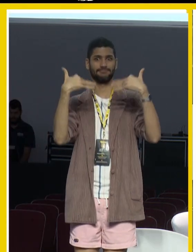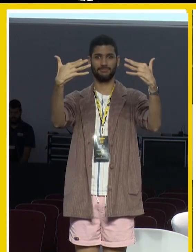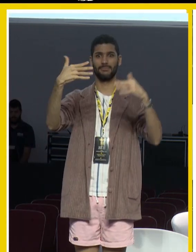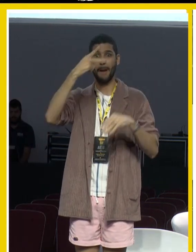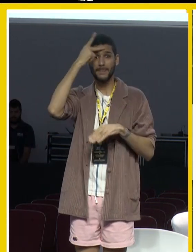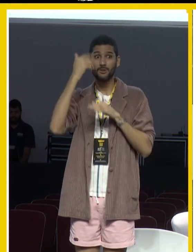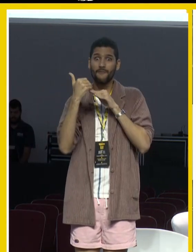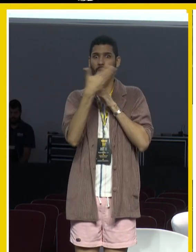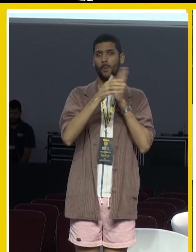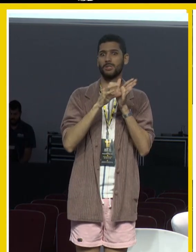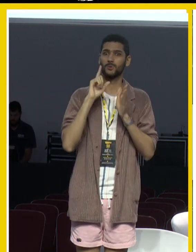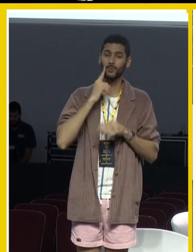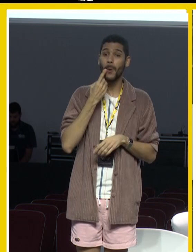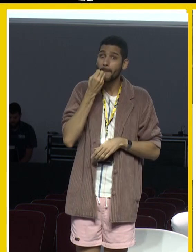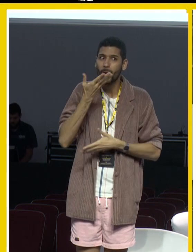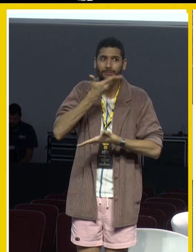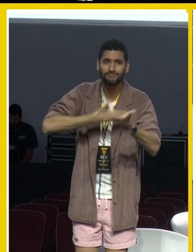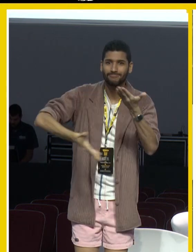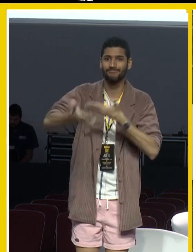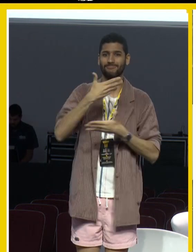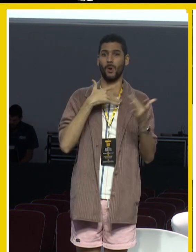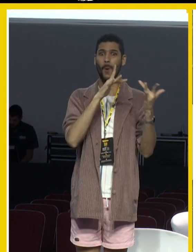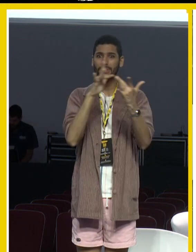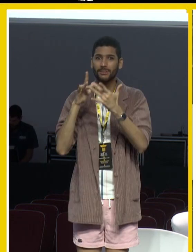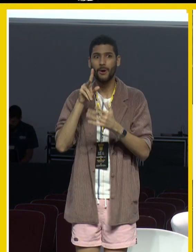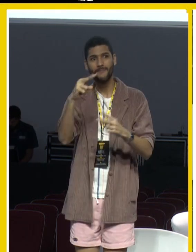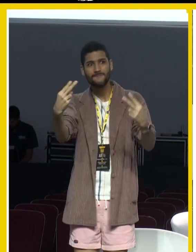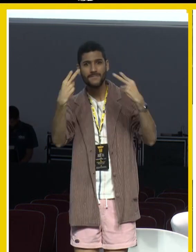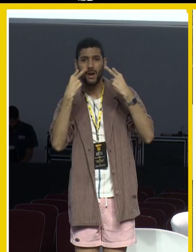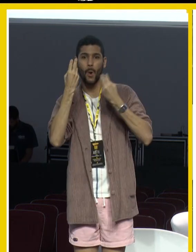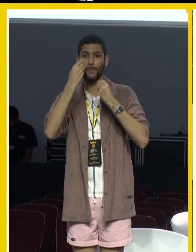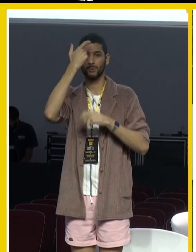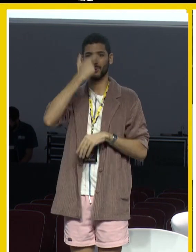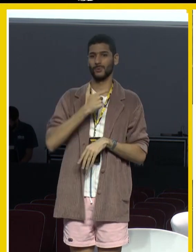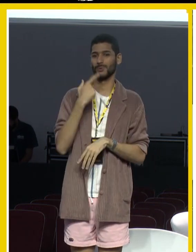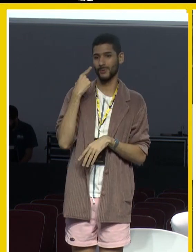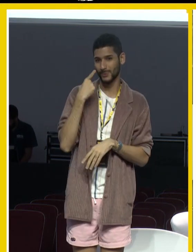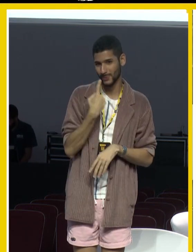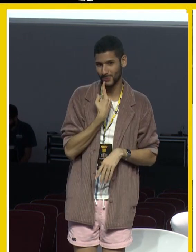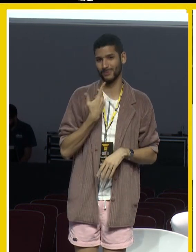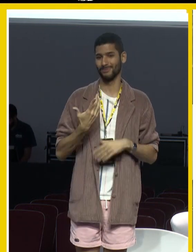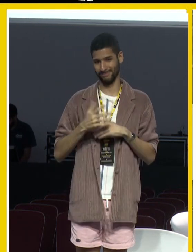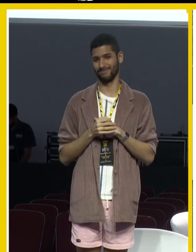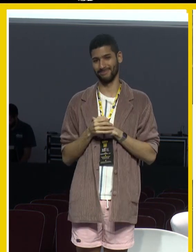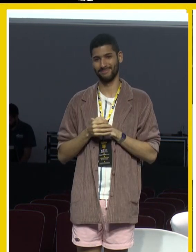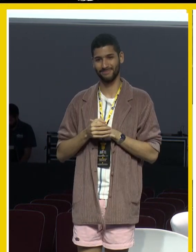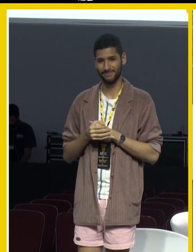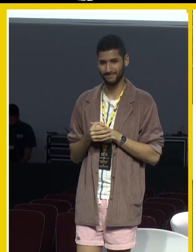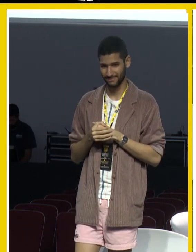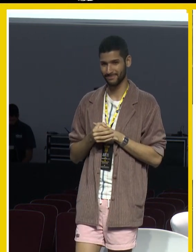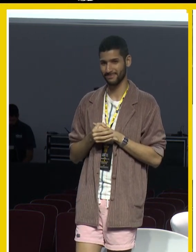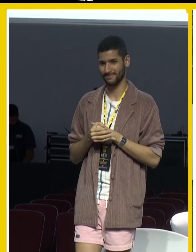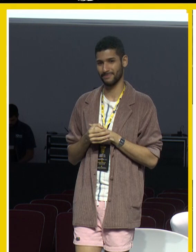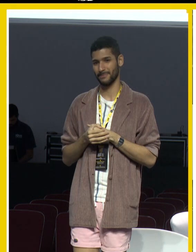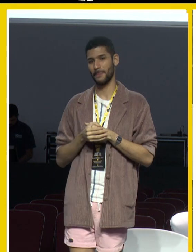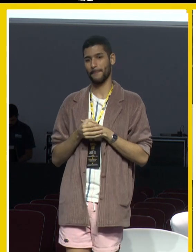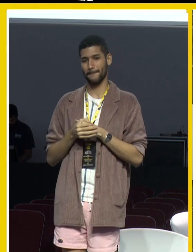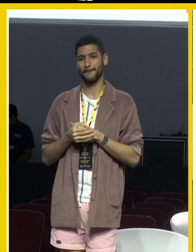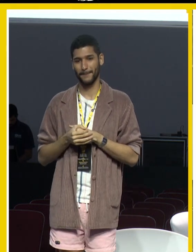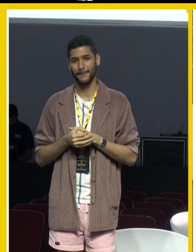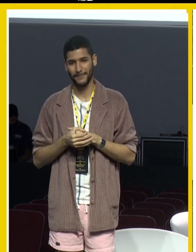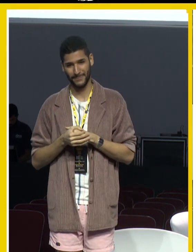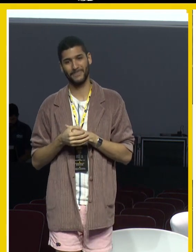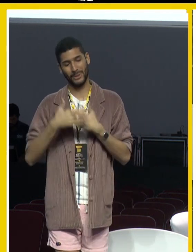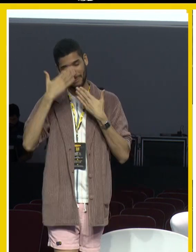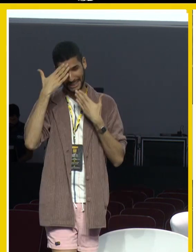a nossa história já conhece está no ambiente de si é bom para a gente mostrar é fazer novos networks e como é falado sobre a